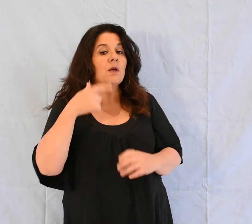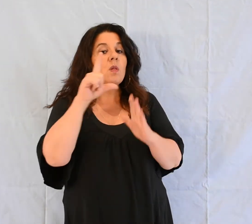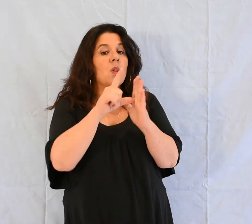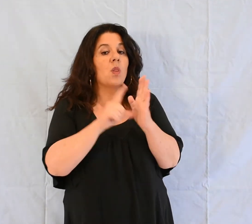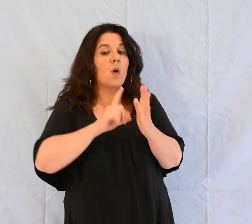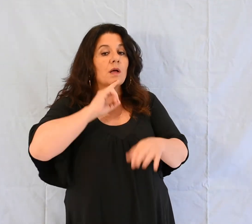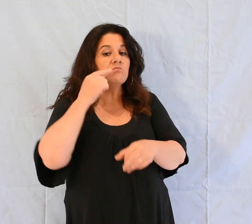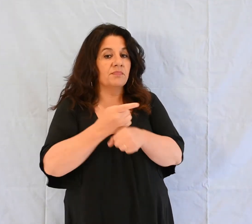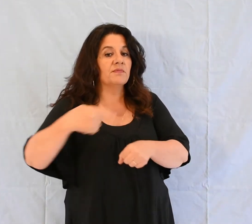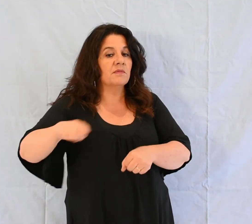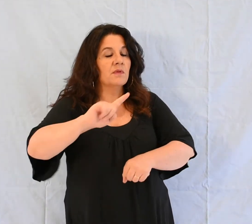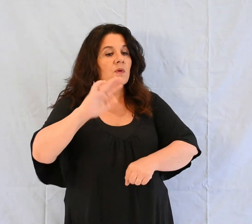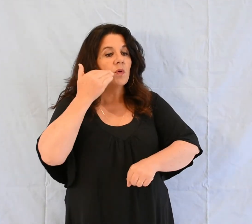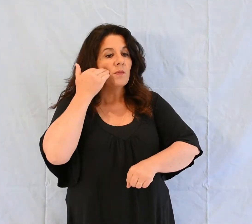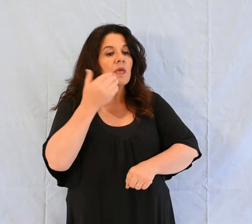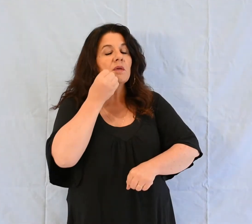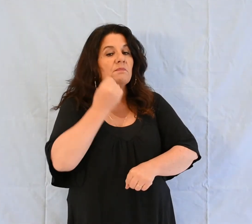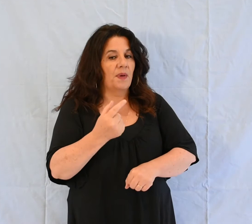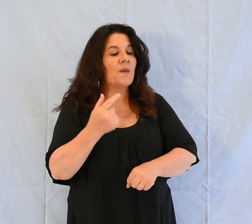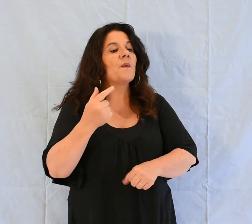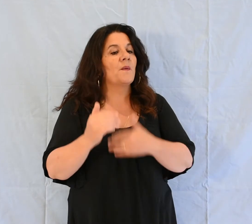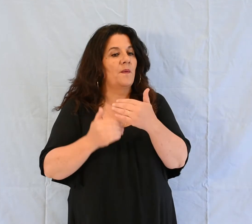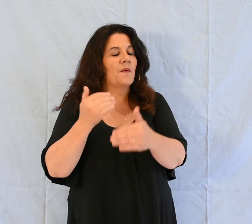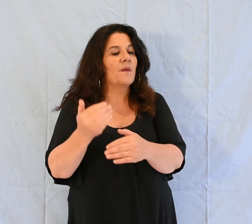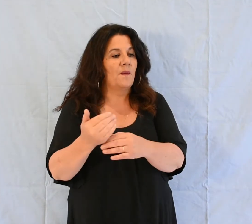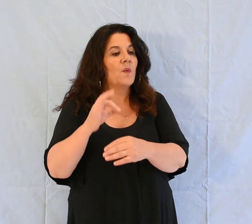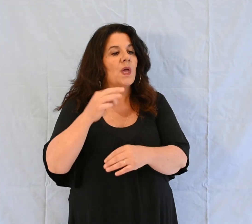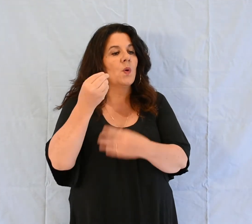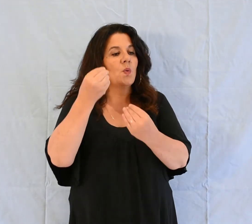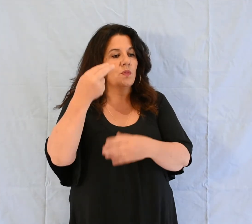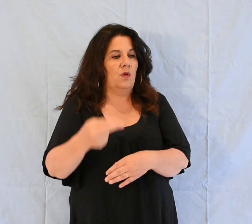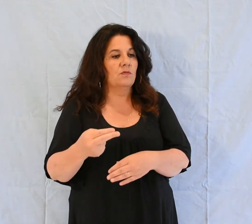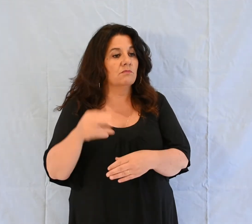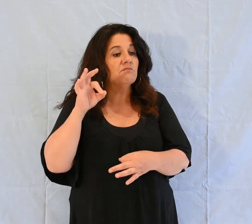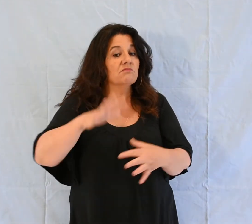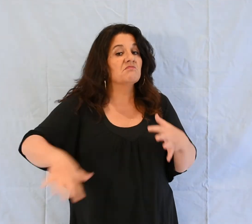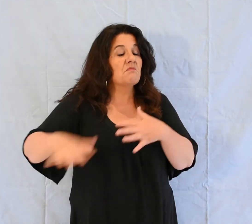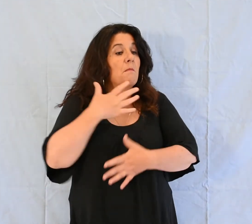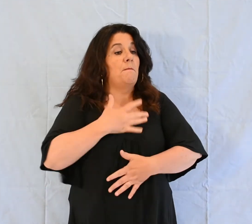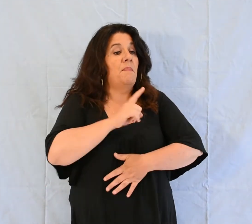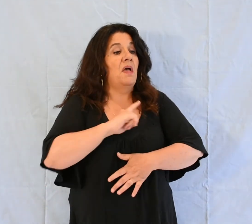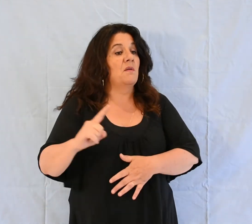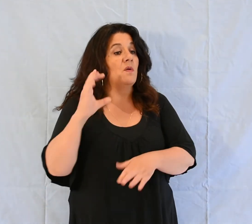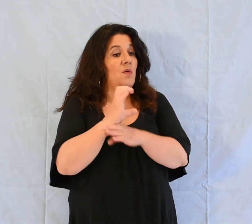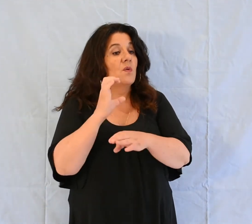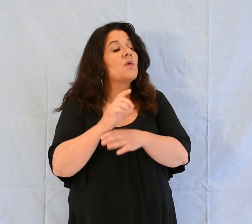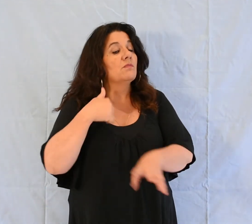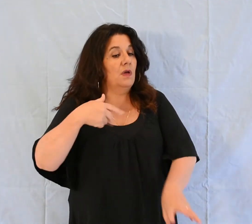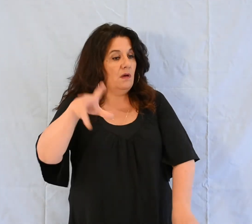J'ai entendu les récriminations des fils d'Israël. Tu leur diras: « Au